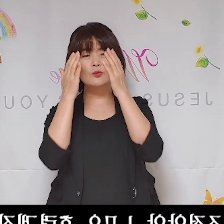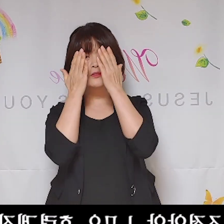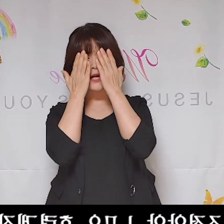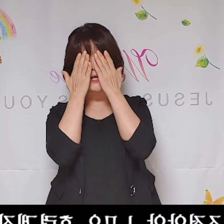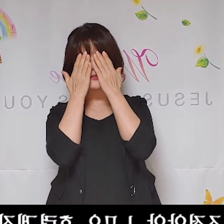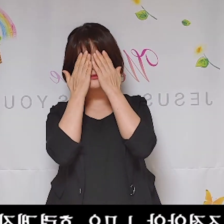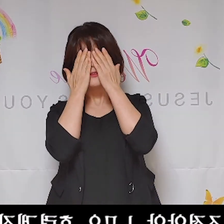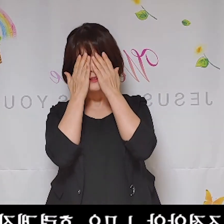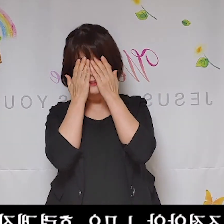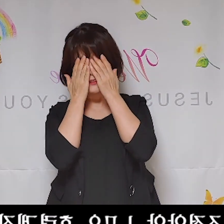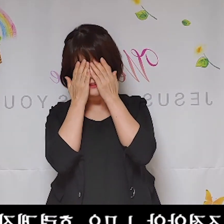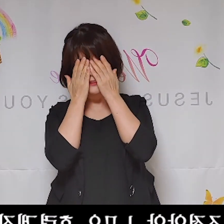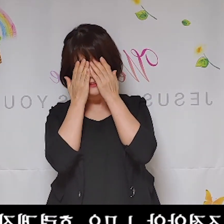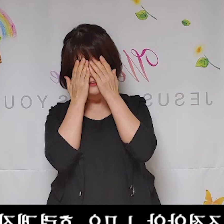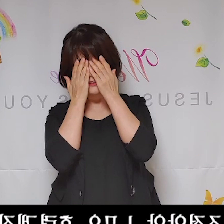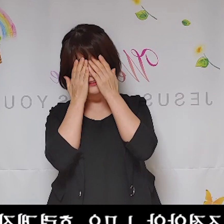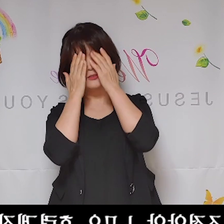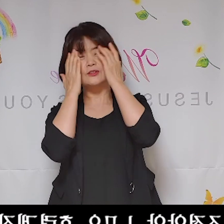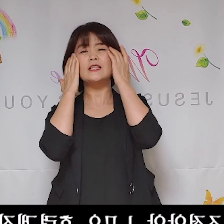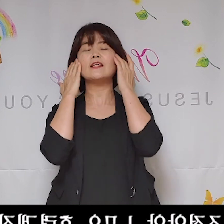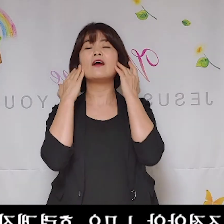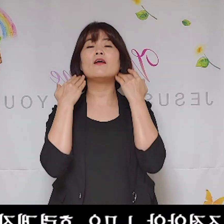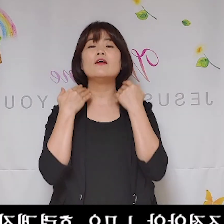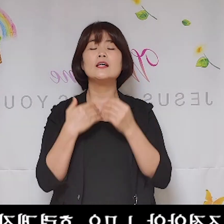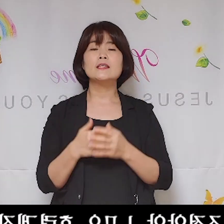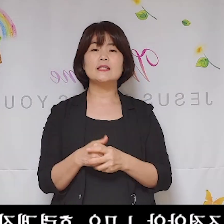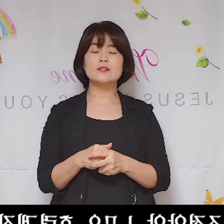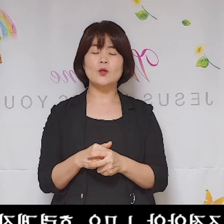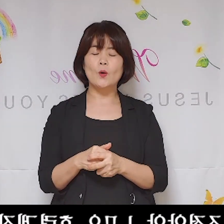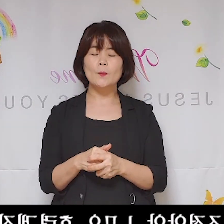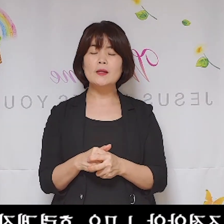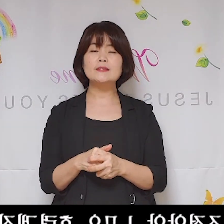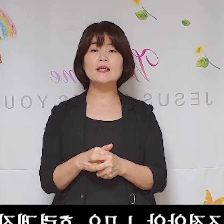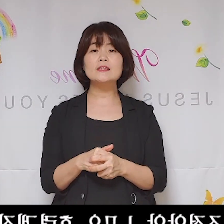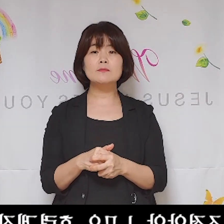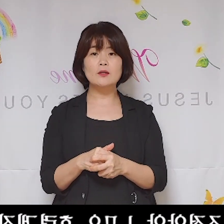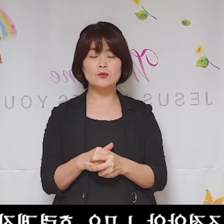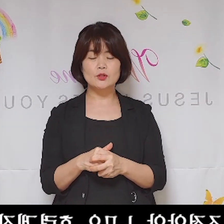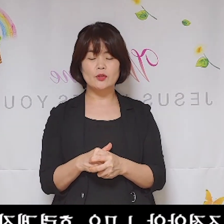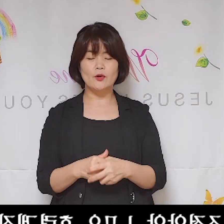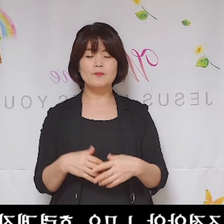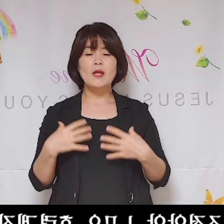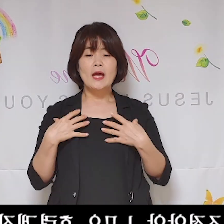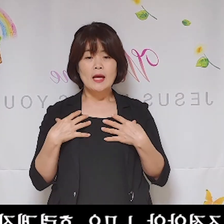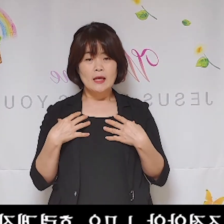손을 가리고 흐흐흐흐 울잖아요. 그래서 정말 상심한 것처럼